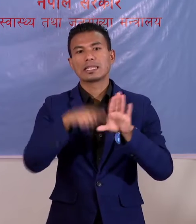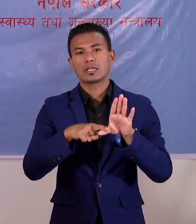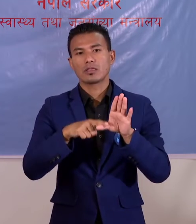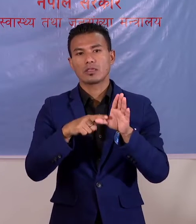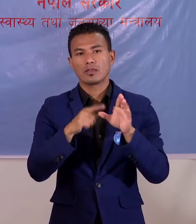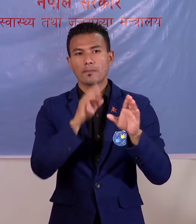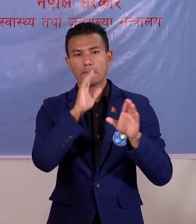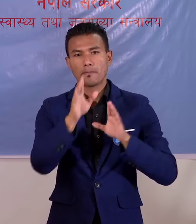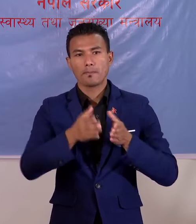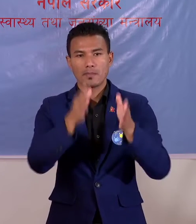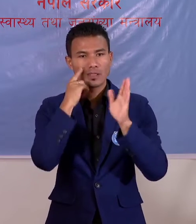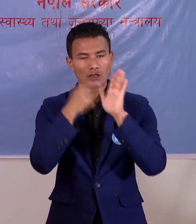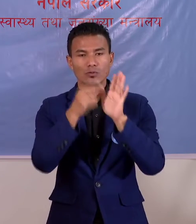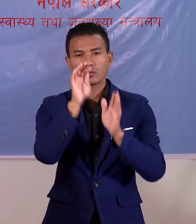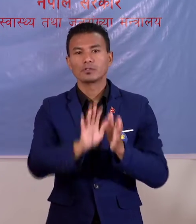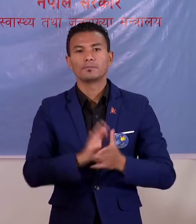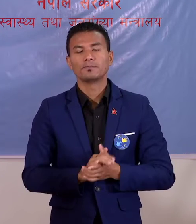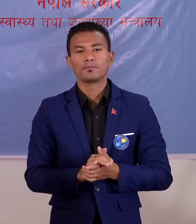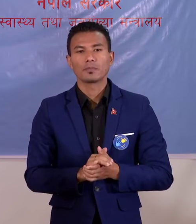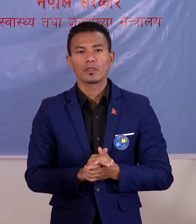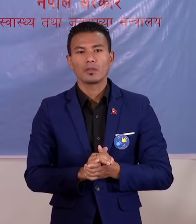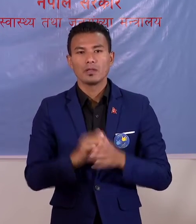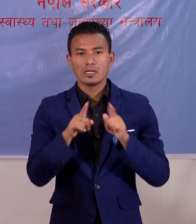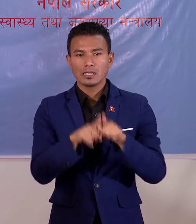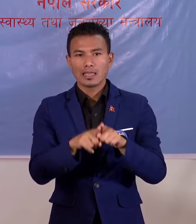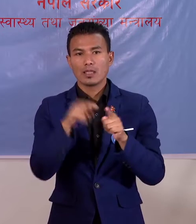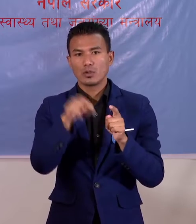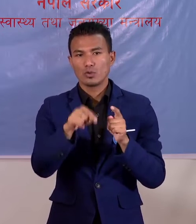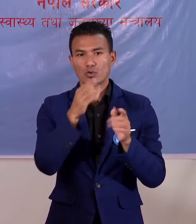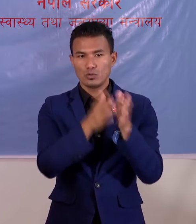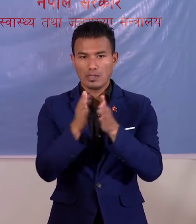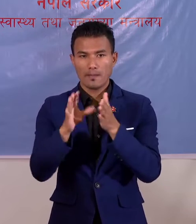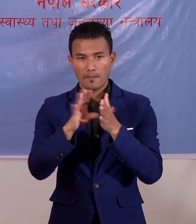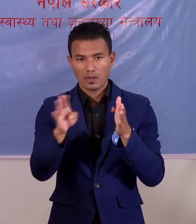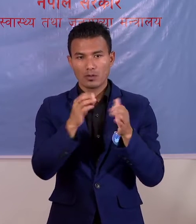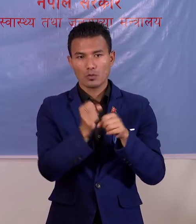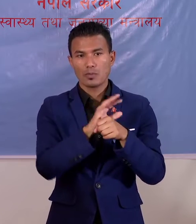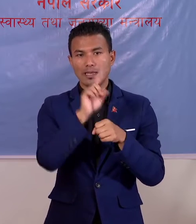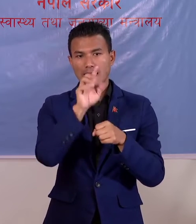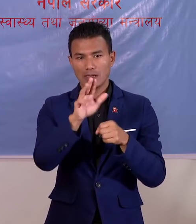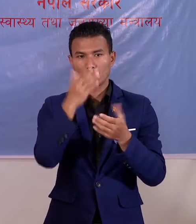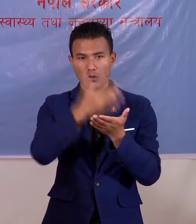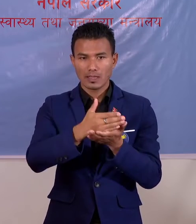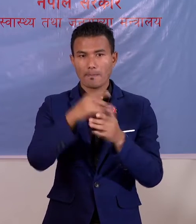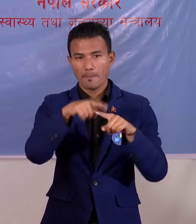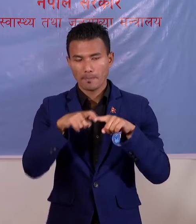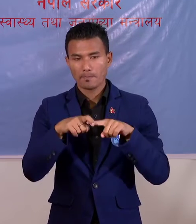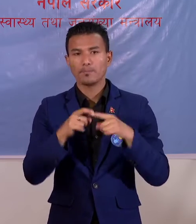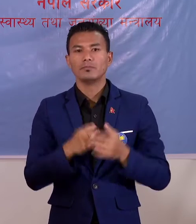नीतिगत मार्गनिर्देश समेत गर्दछ। साथै यो योजनाले कोभिड 19 को रोकथाम तथा